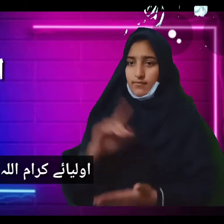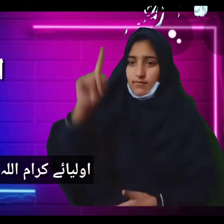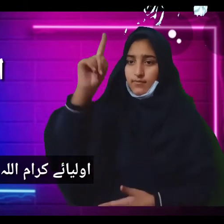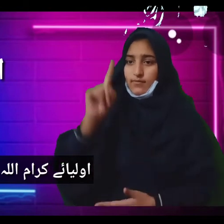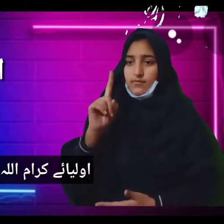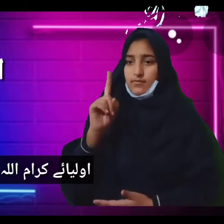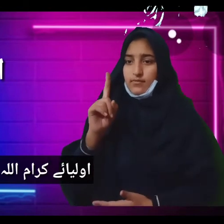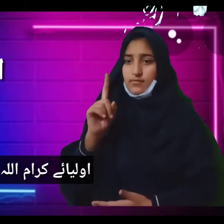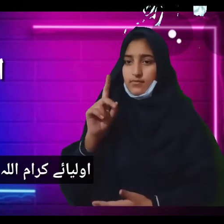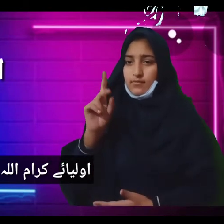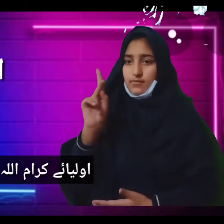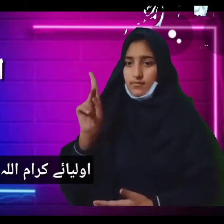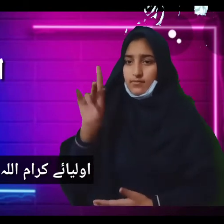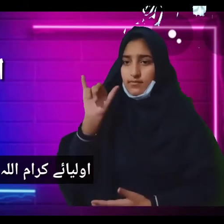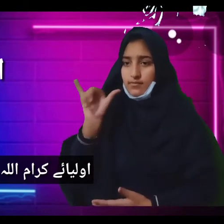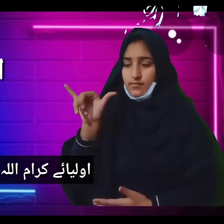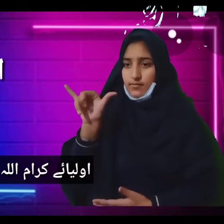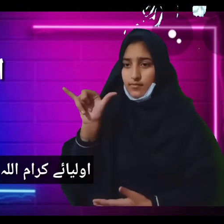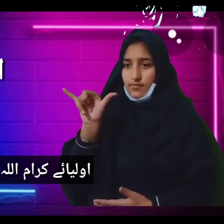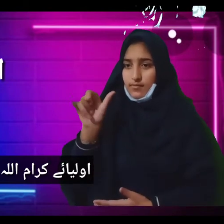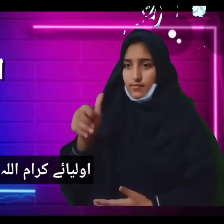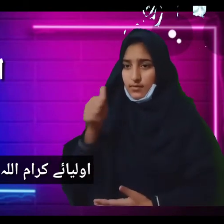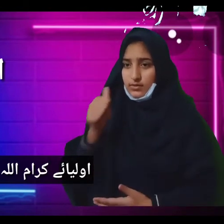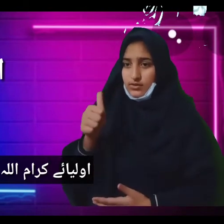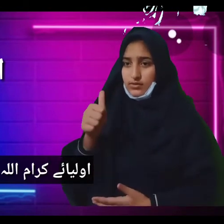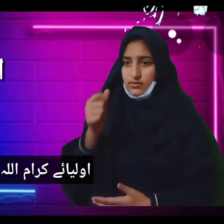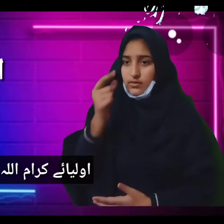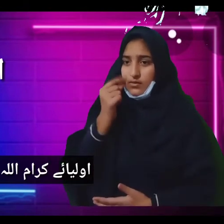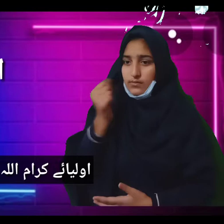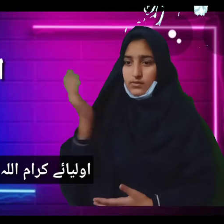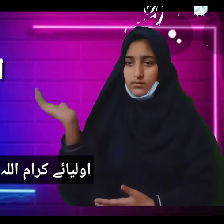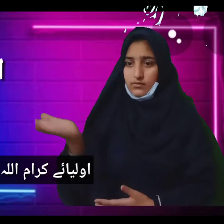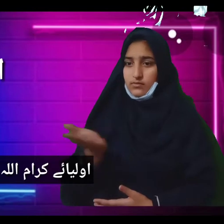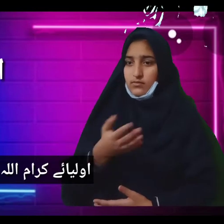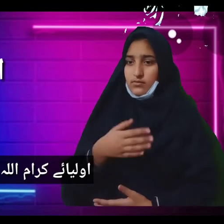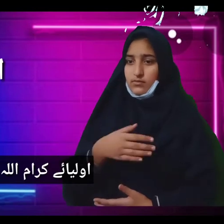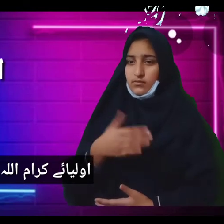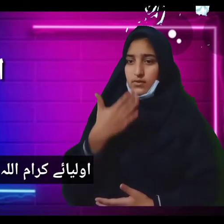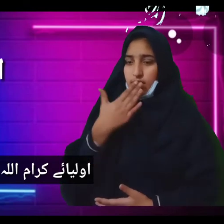अल्लाह ताला के नेक बंदे हैं।